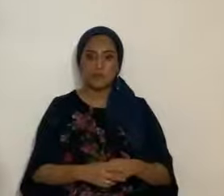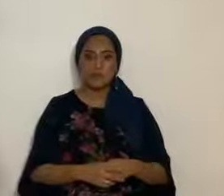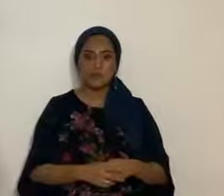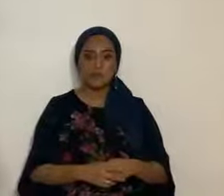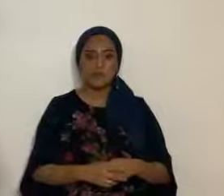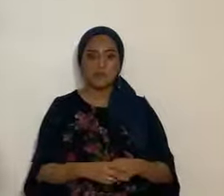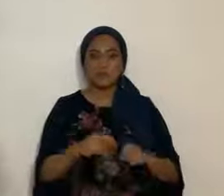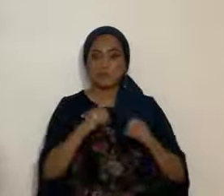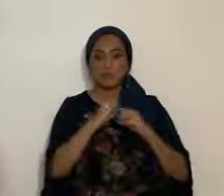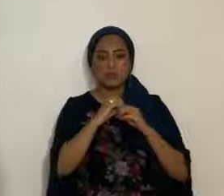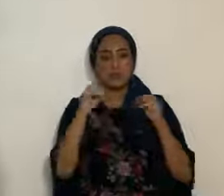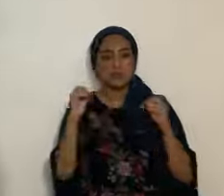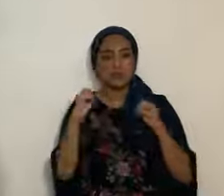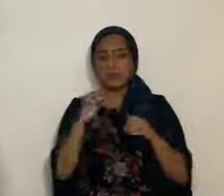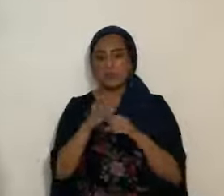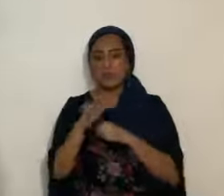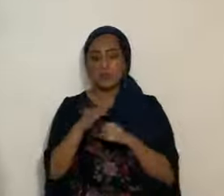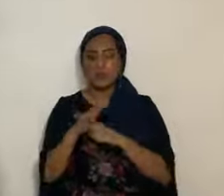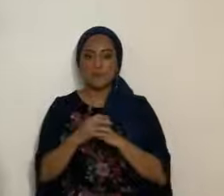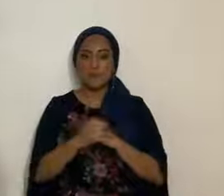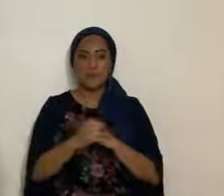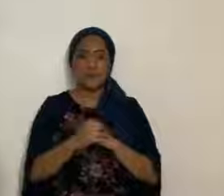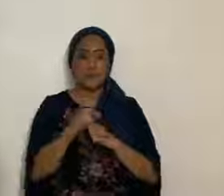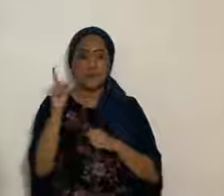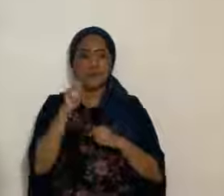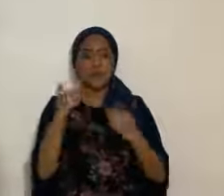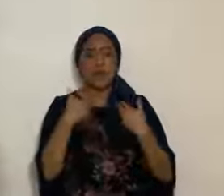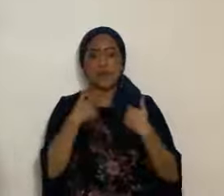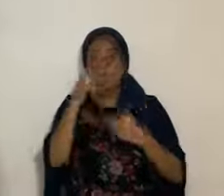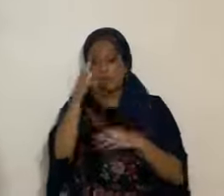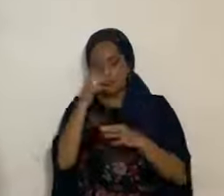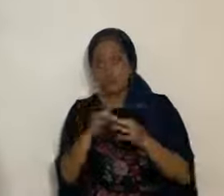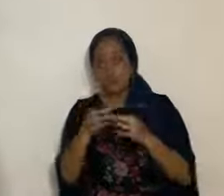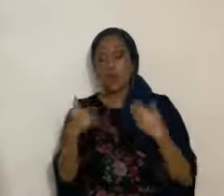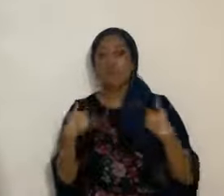nada va a ser suficiente. Pero donde hay fe, hay amor,